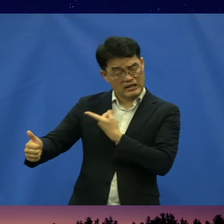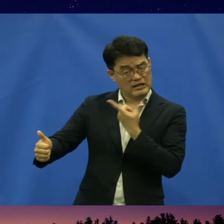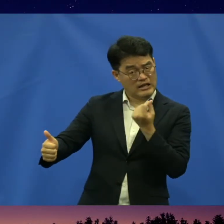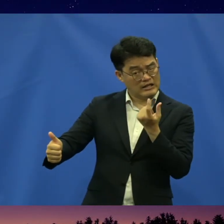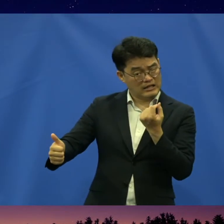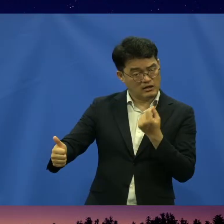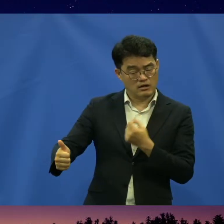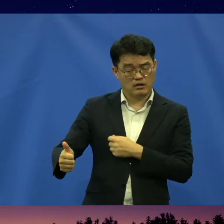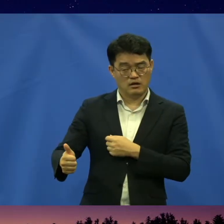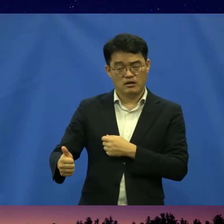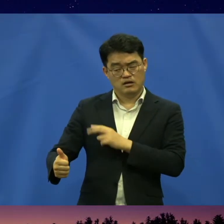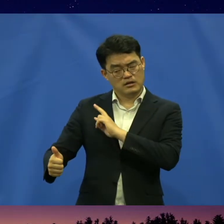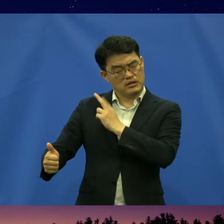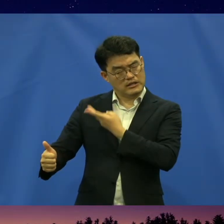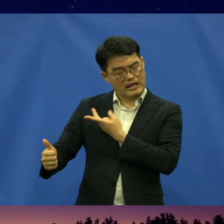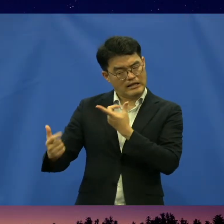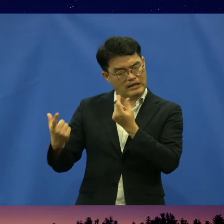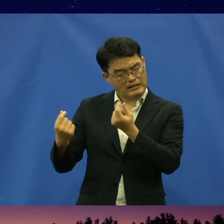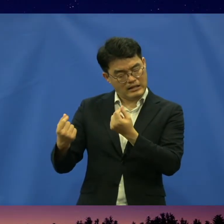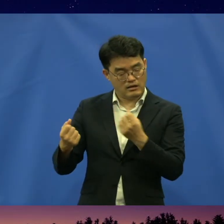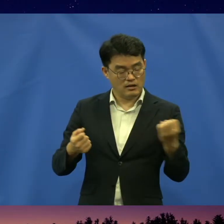2단, 3단 소리도 듣고.